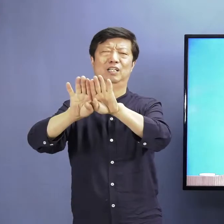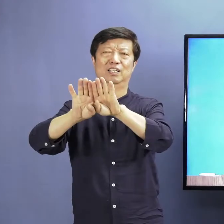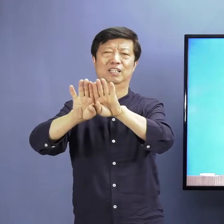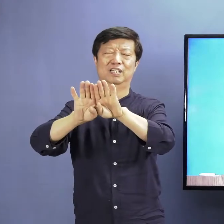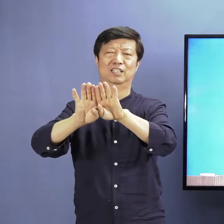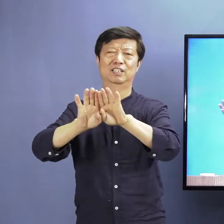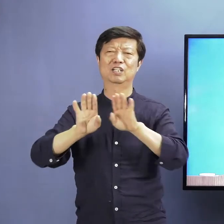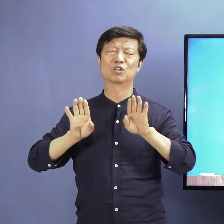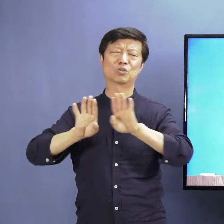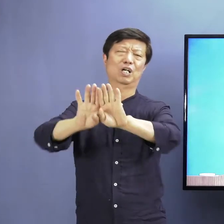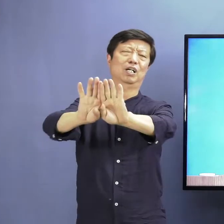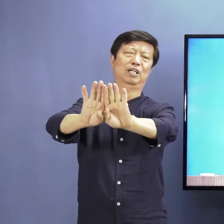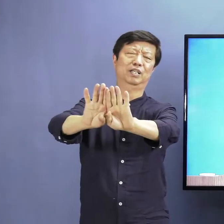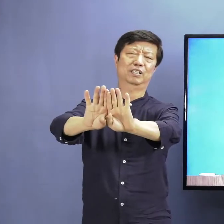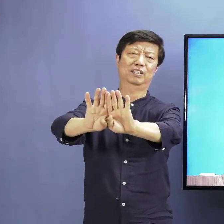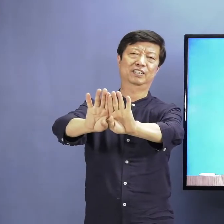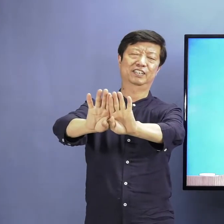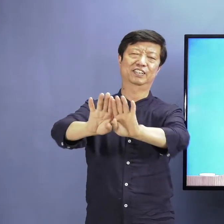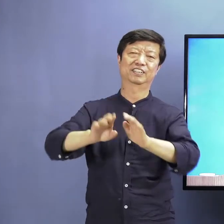그런데